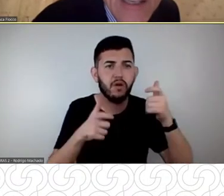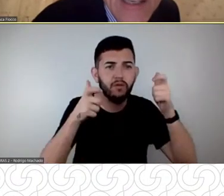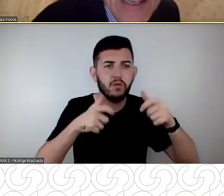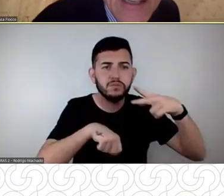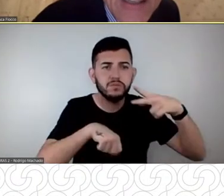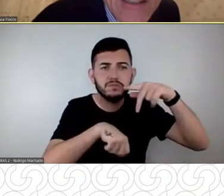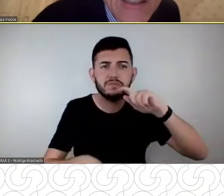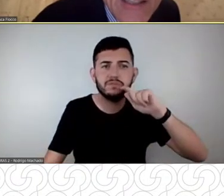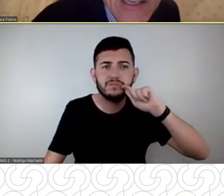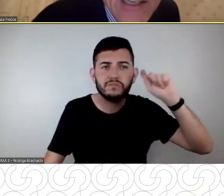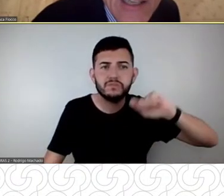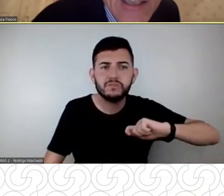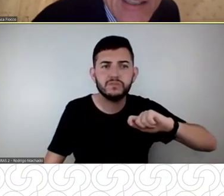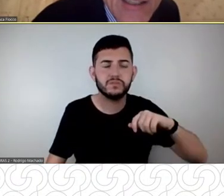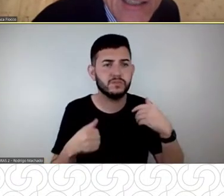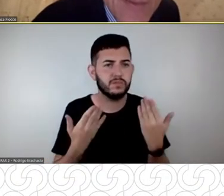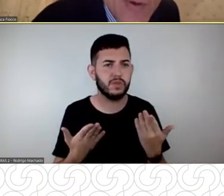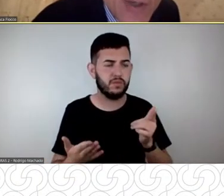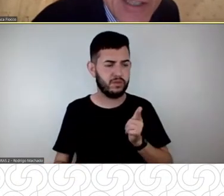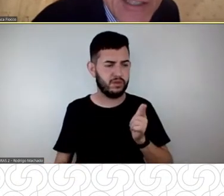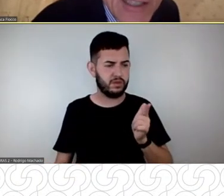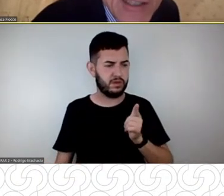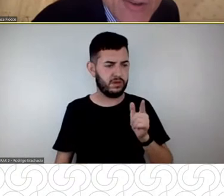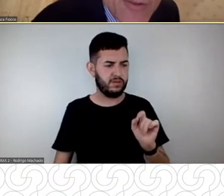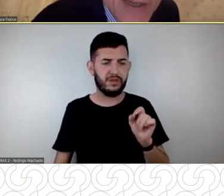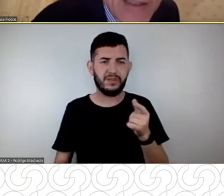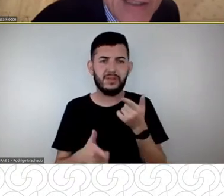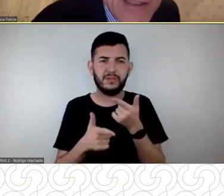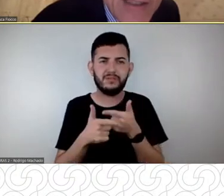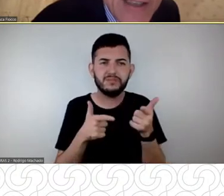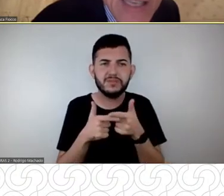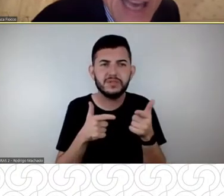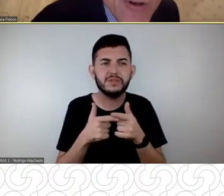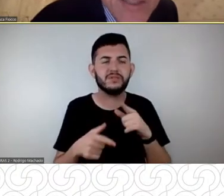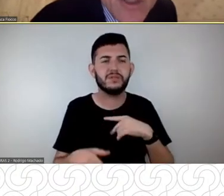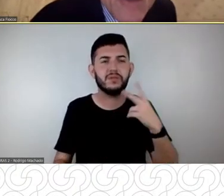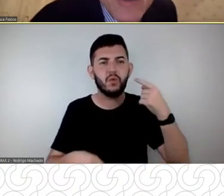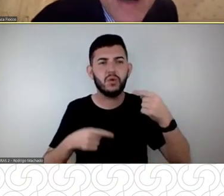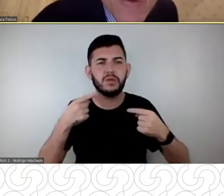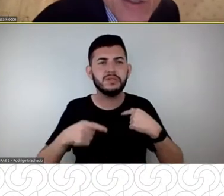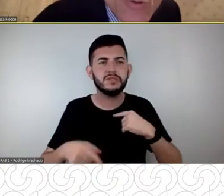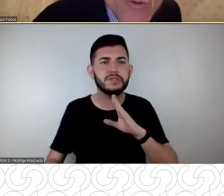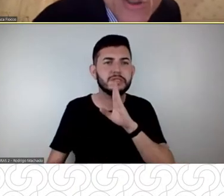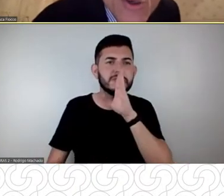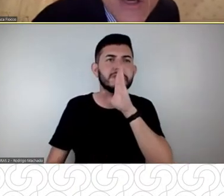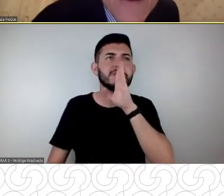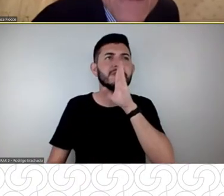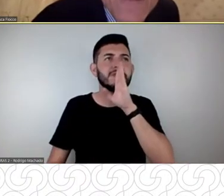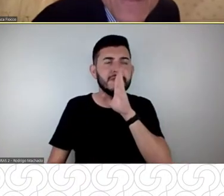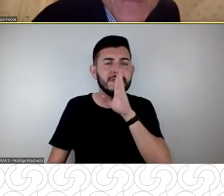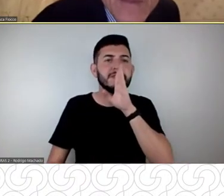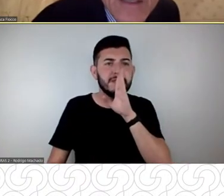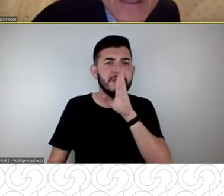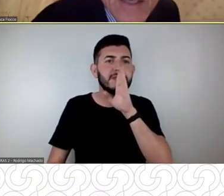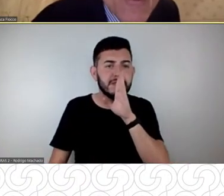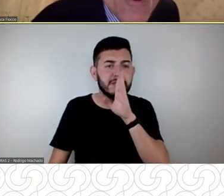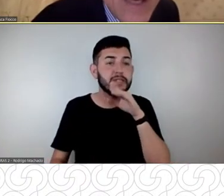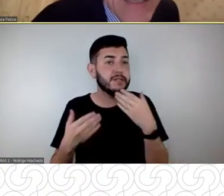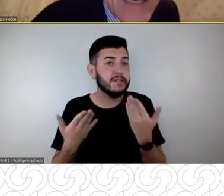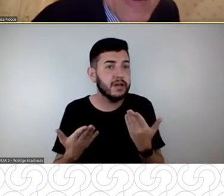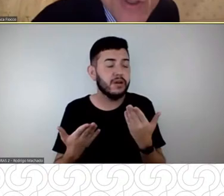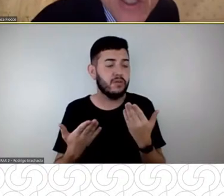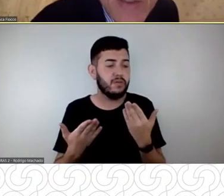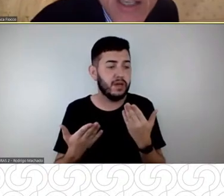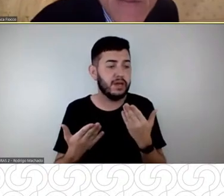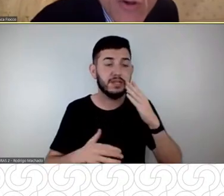esse hiato ou esse silêncio político. E isso pode ter levado, pode ter influenciado